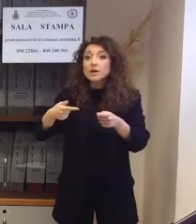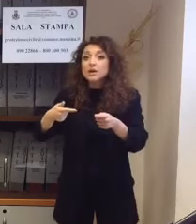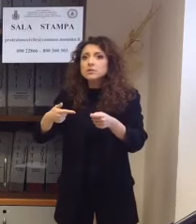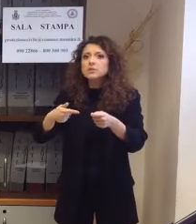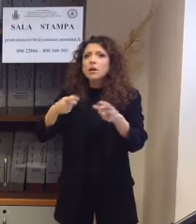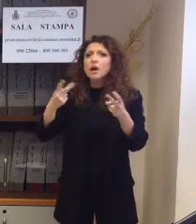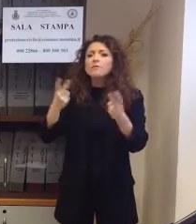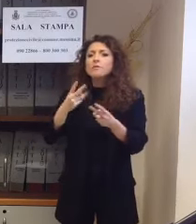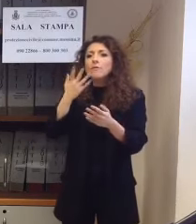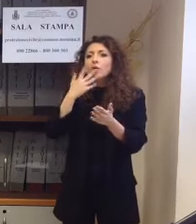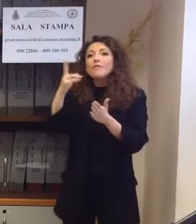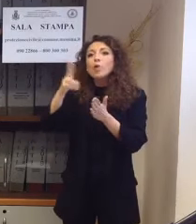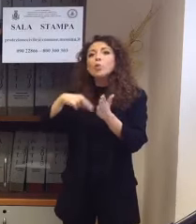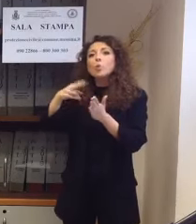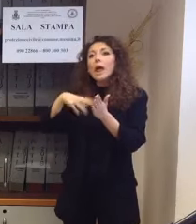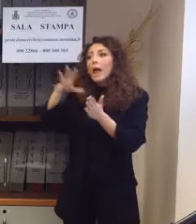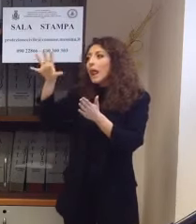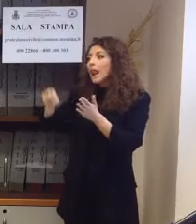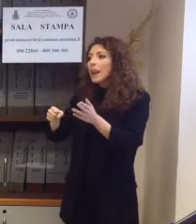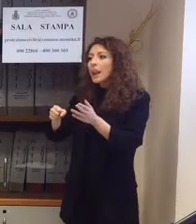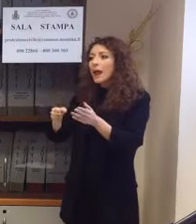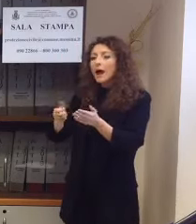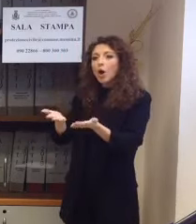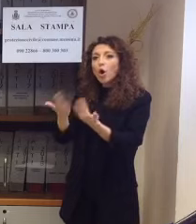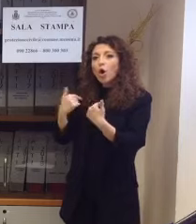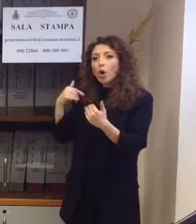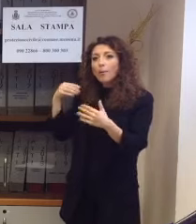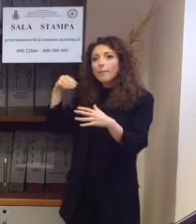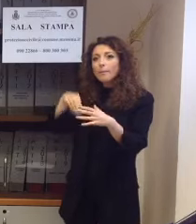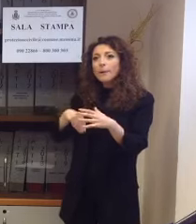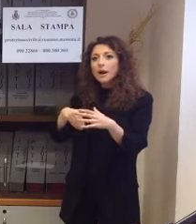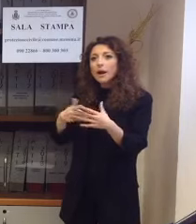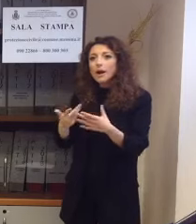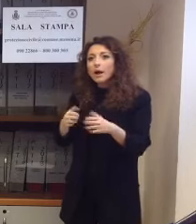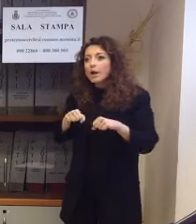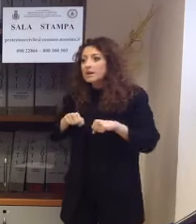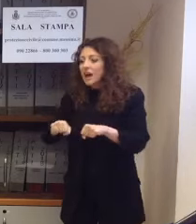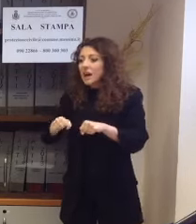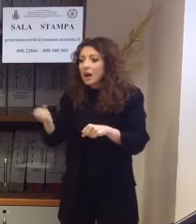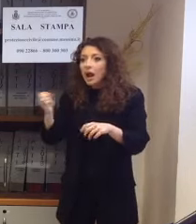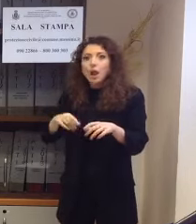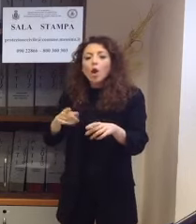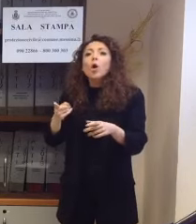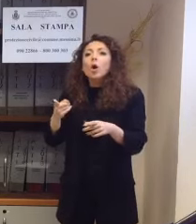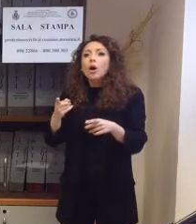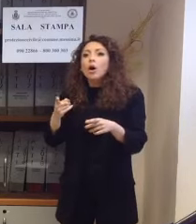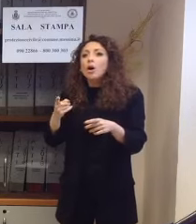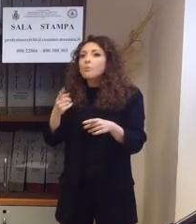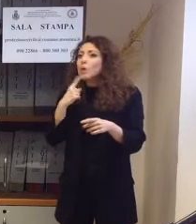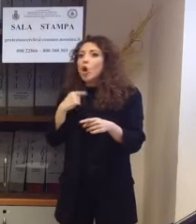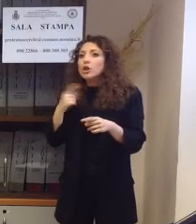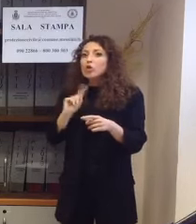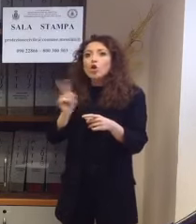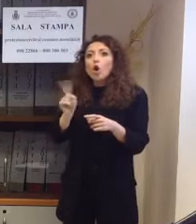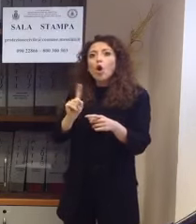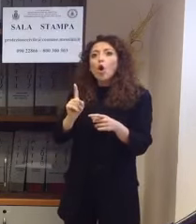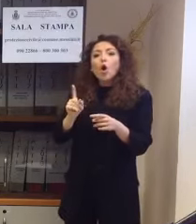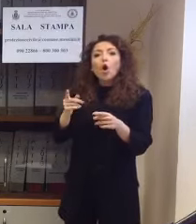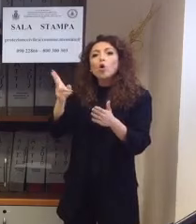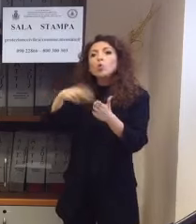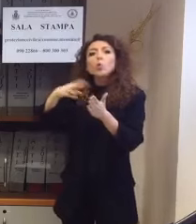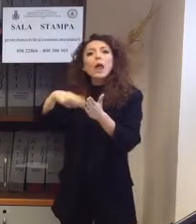la Nutella. Io che la notte mangio Nutella per ora. Io senza Nutella, Max,